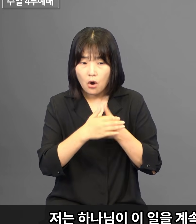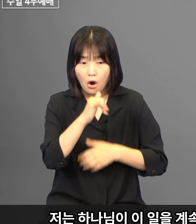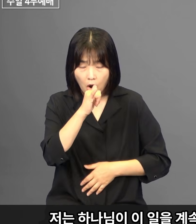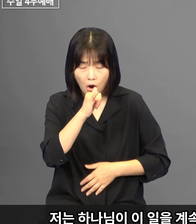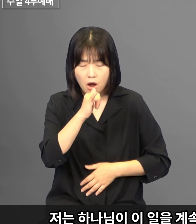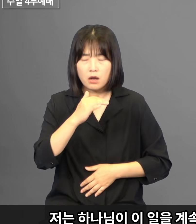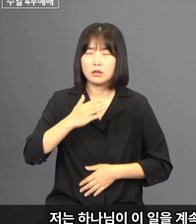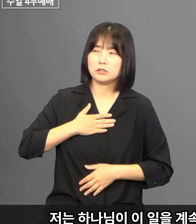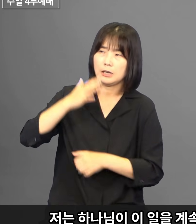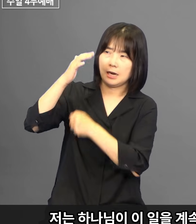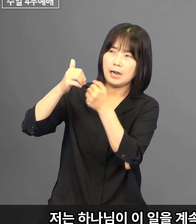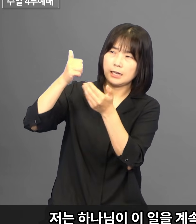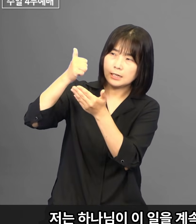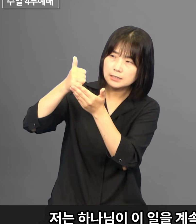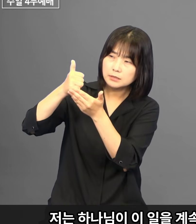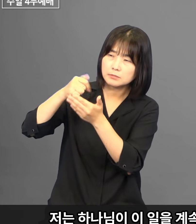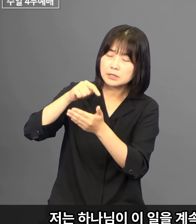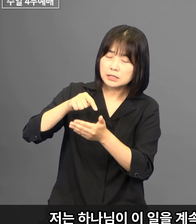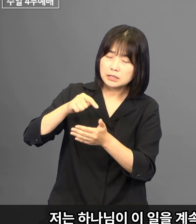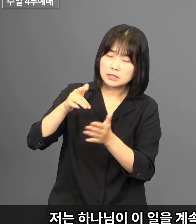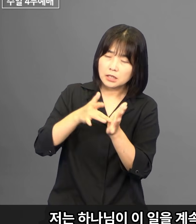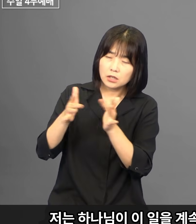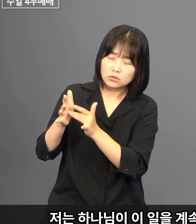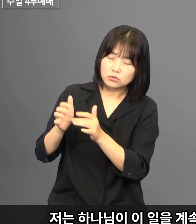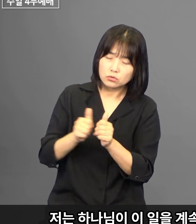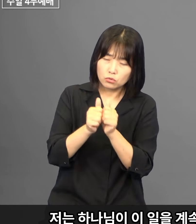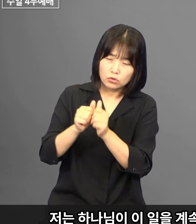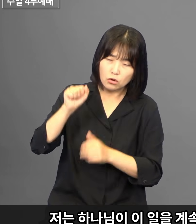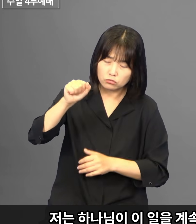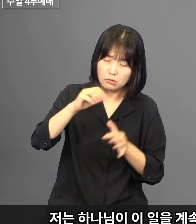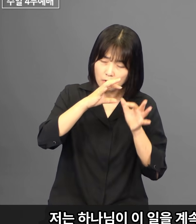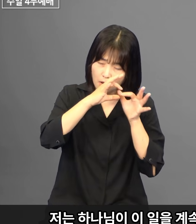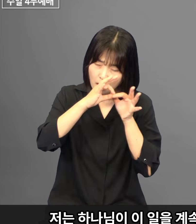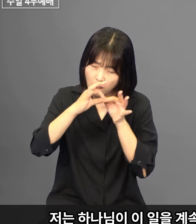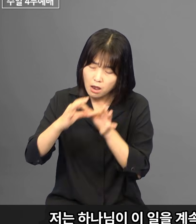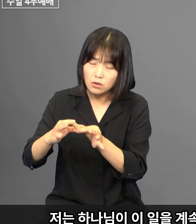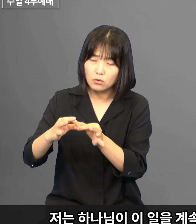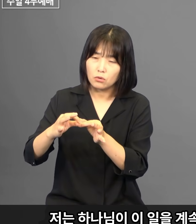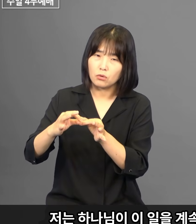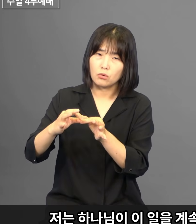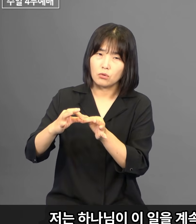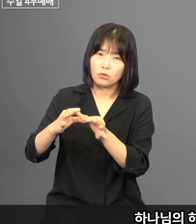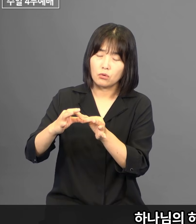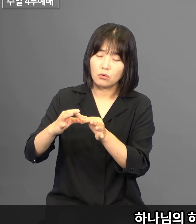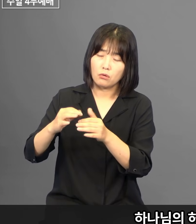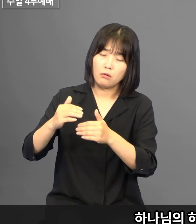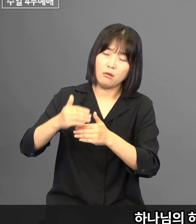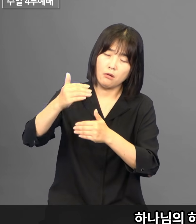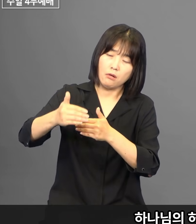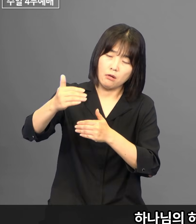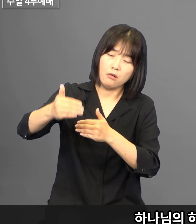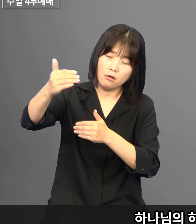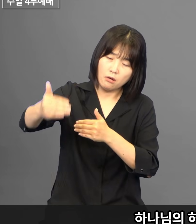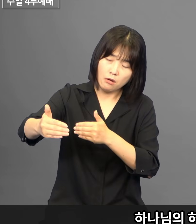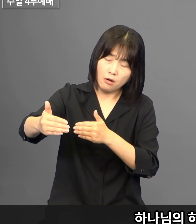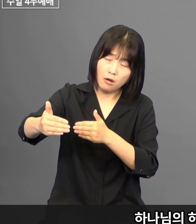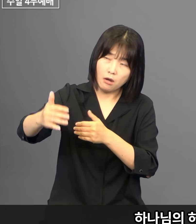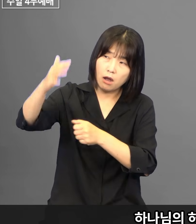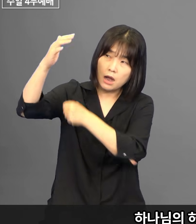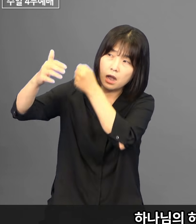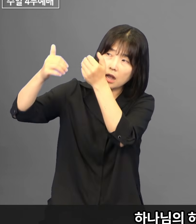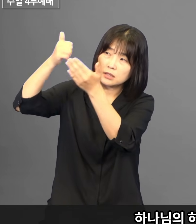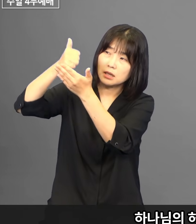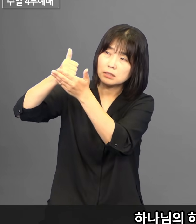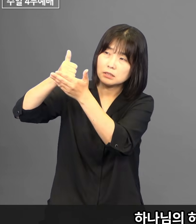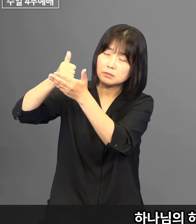하나님이 이 일을 계속하라, 그리고 더 나아가라 하고 하는 하나님의 쌓인